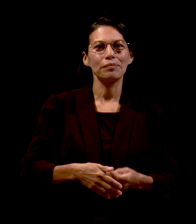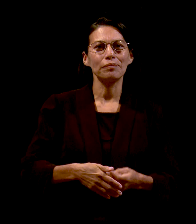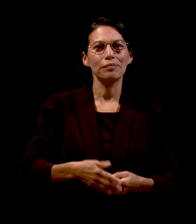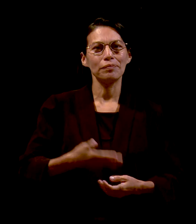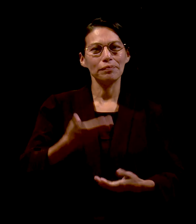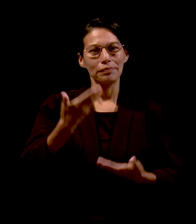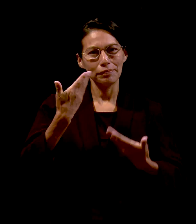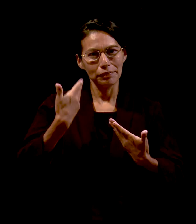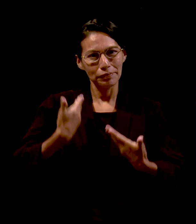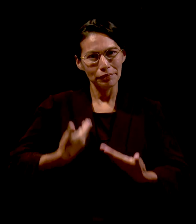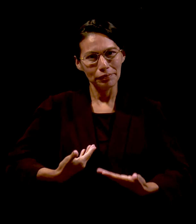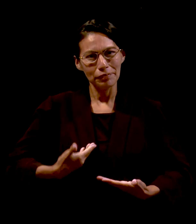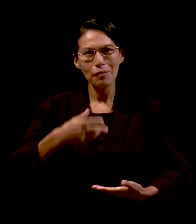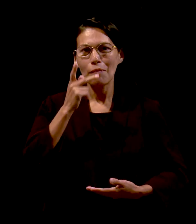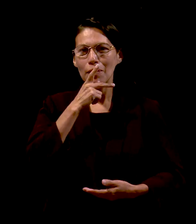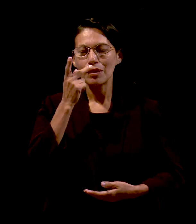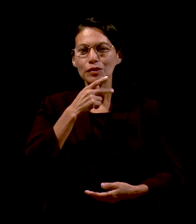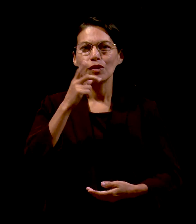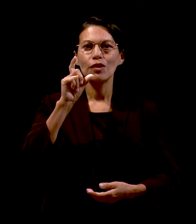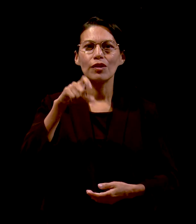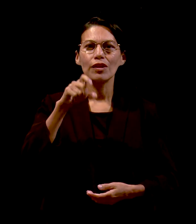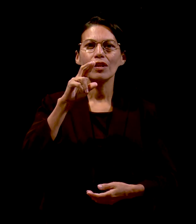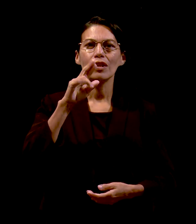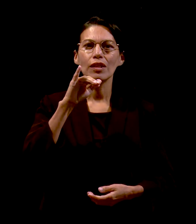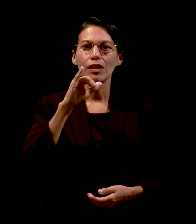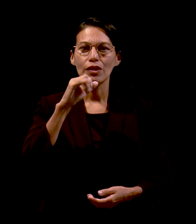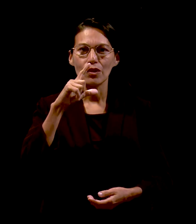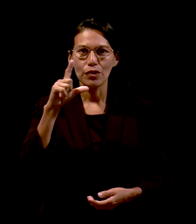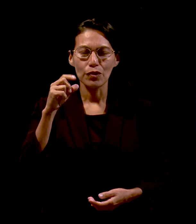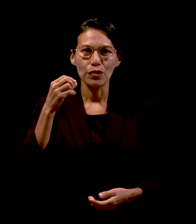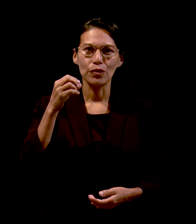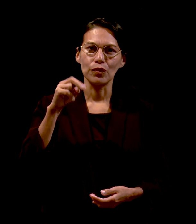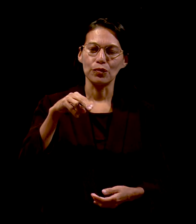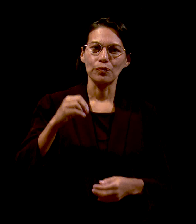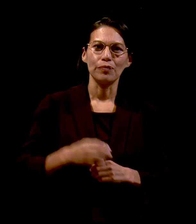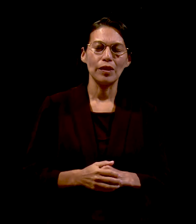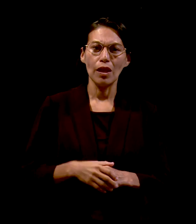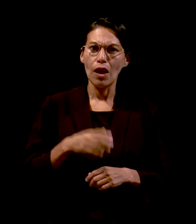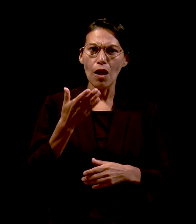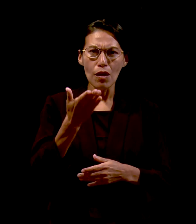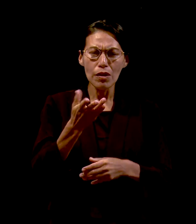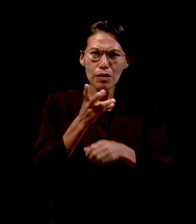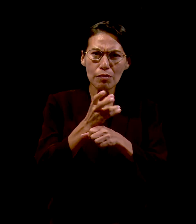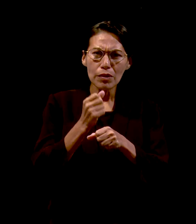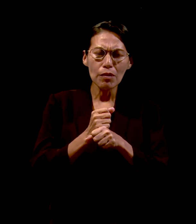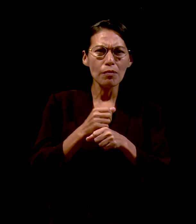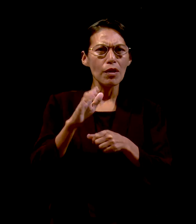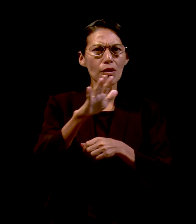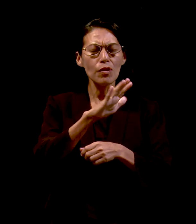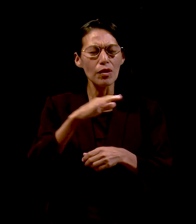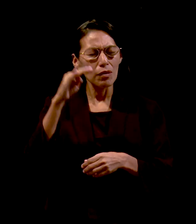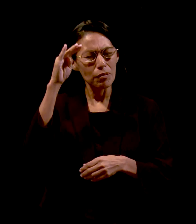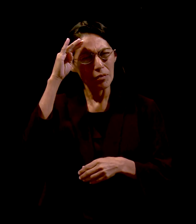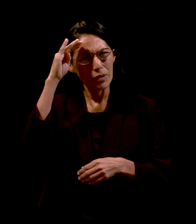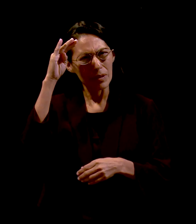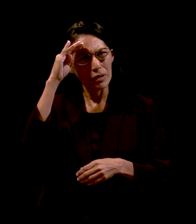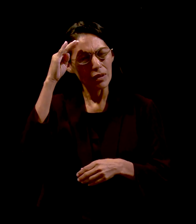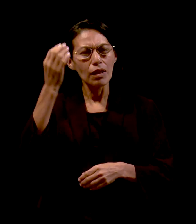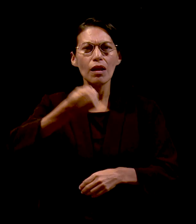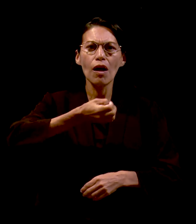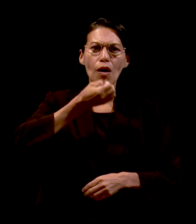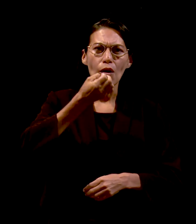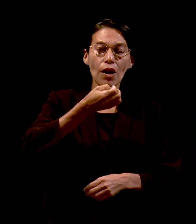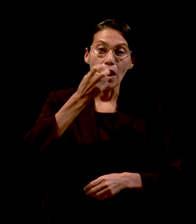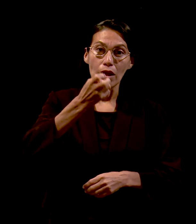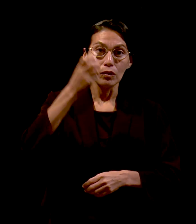pastor que yo no con ustedes para que podamos reflexionar e inspirarnos a orar porque es el